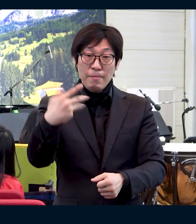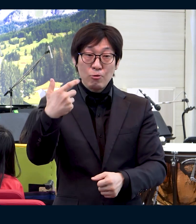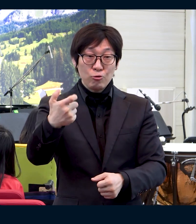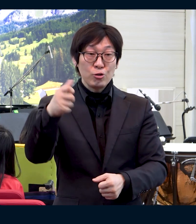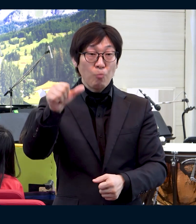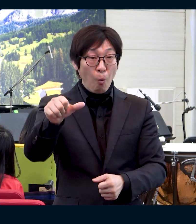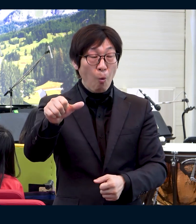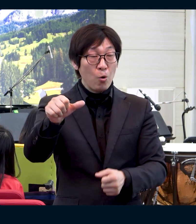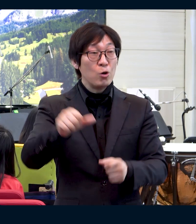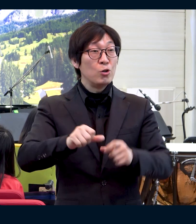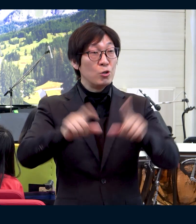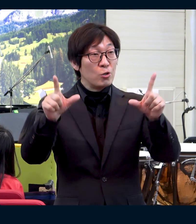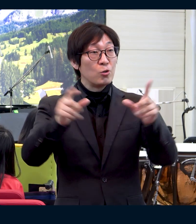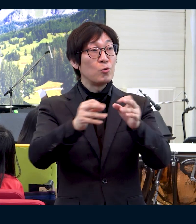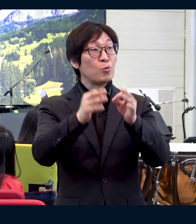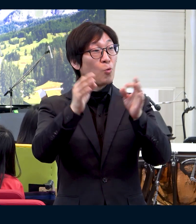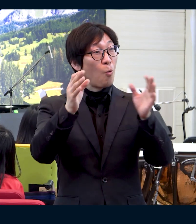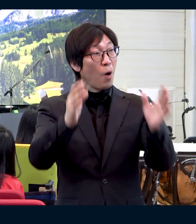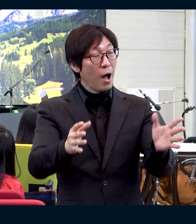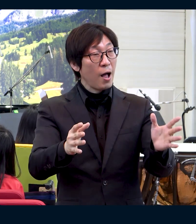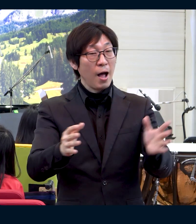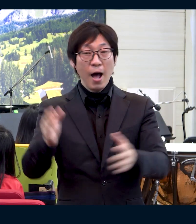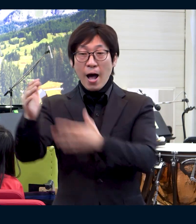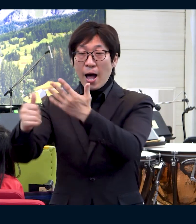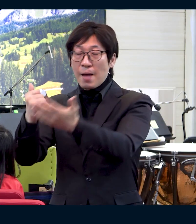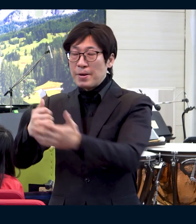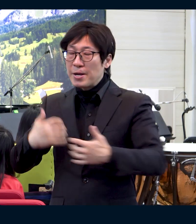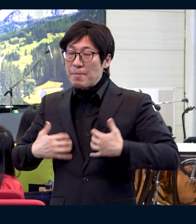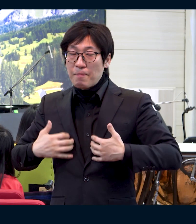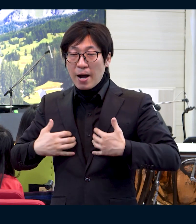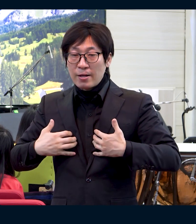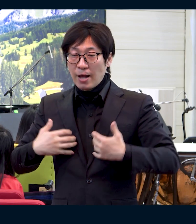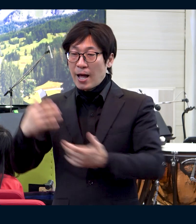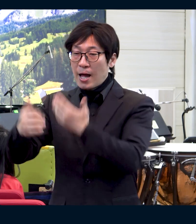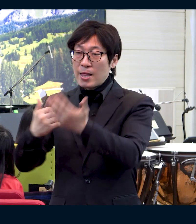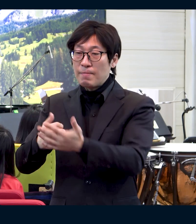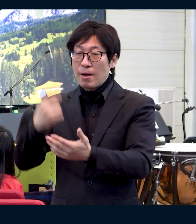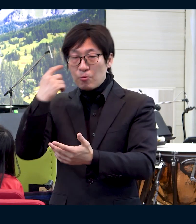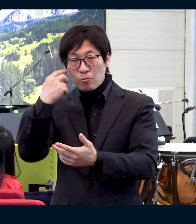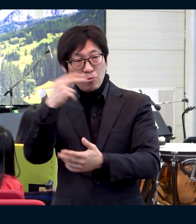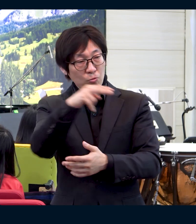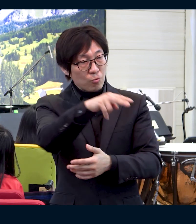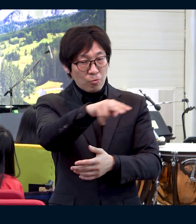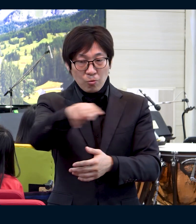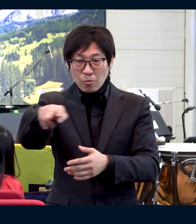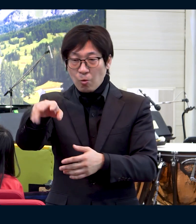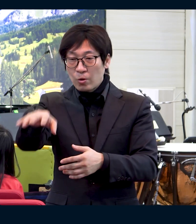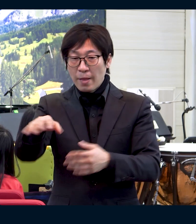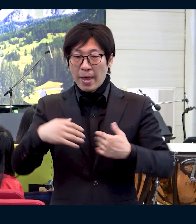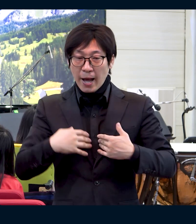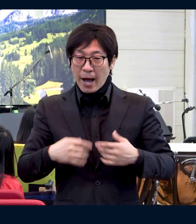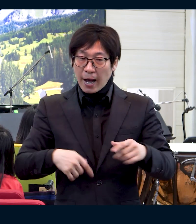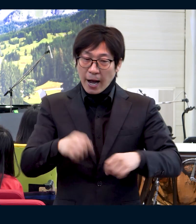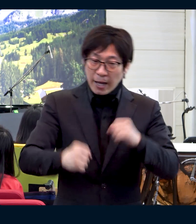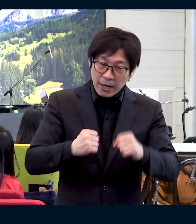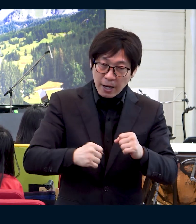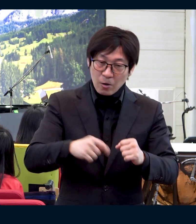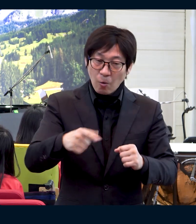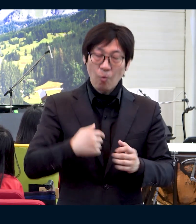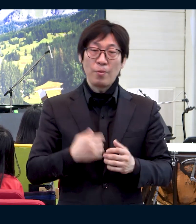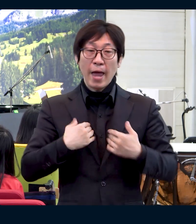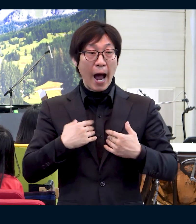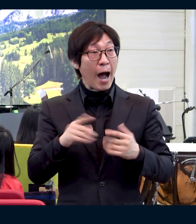하나님이 기뻐하시는 곳을 또 찾아가서 섬기고 하나님의 마음과 하나님의 눈길이 머무는 곳에 내가 아닌 다른